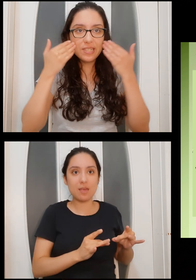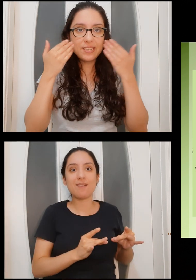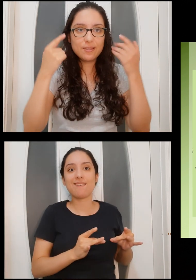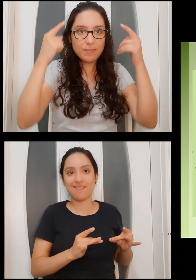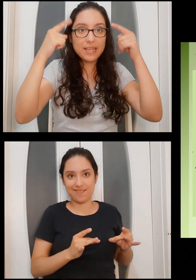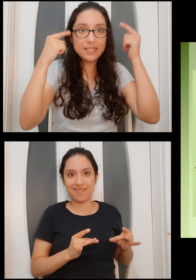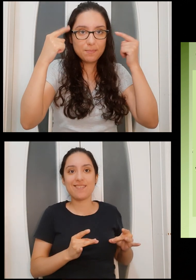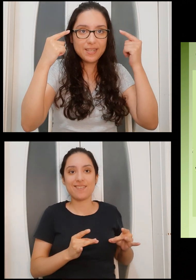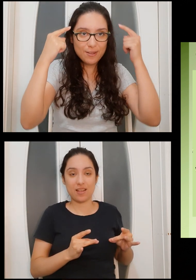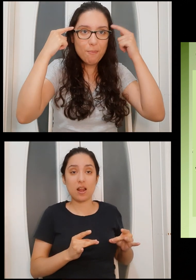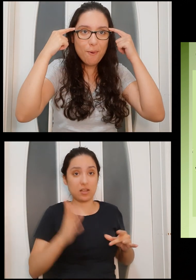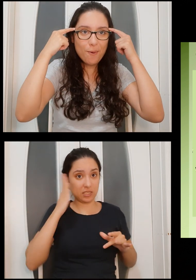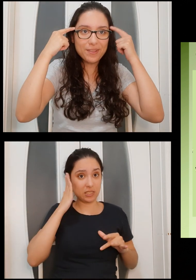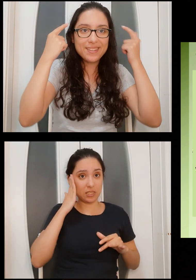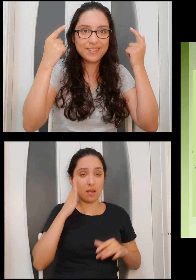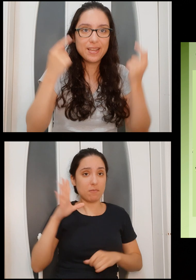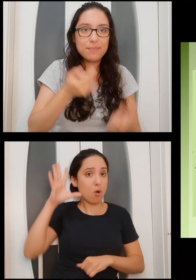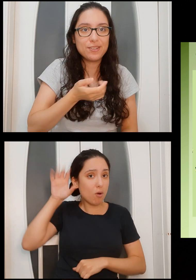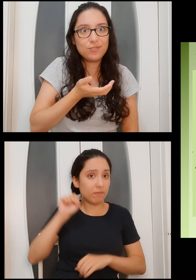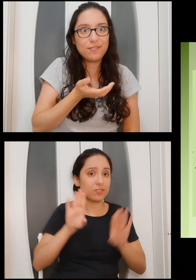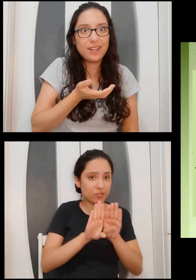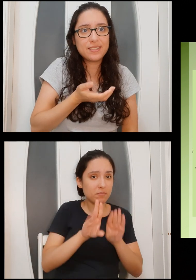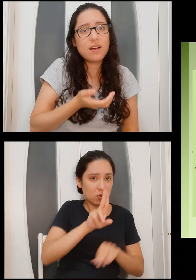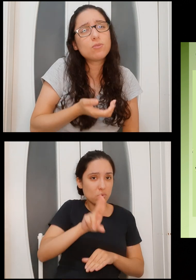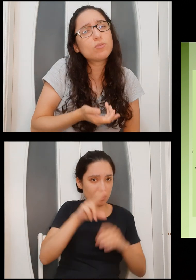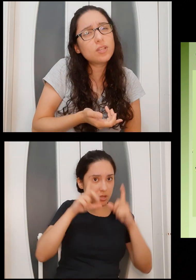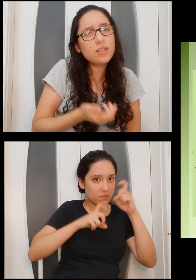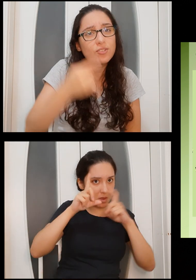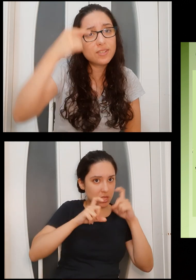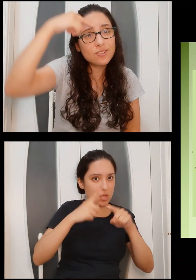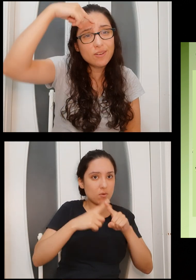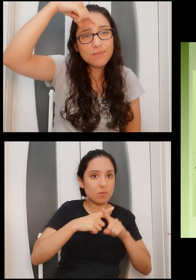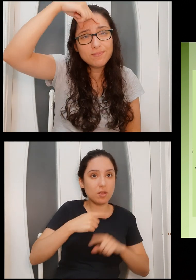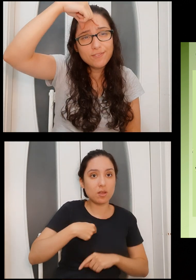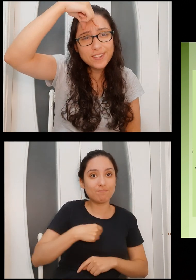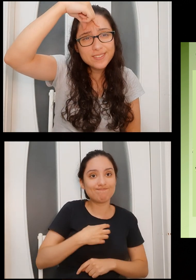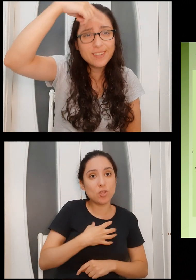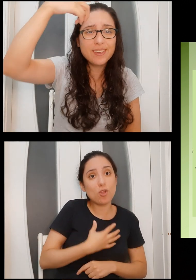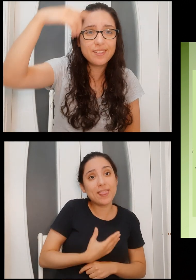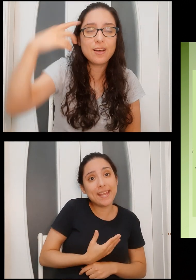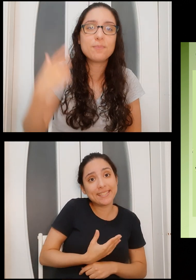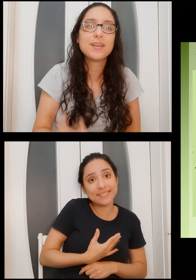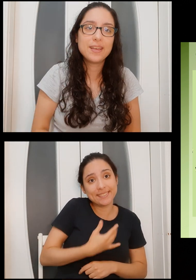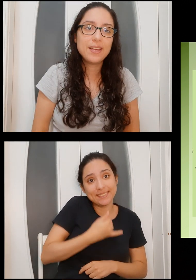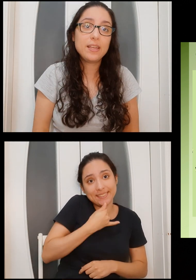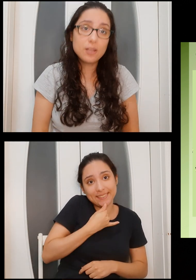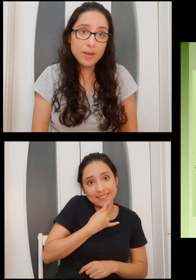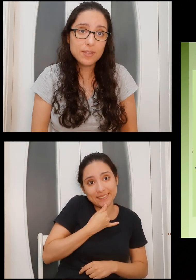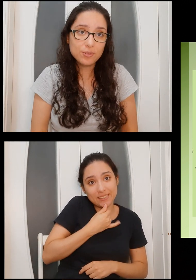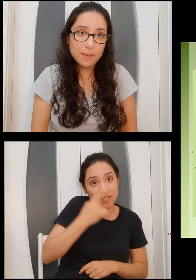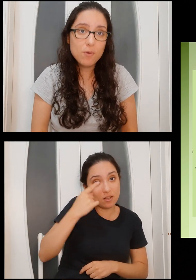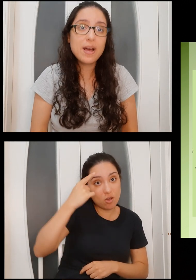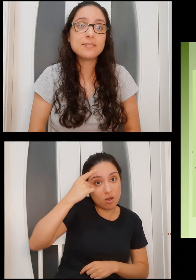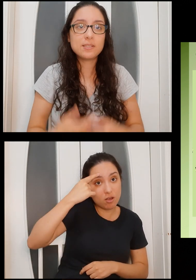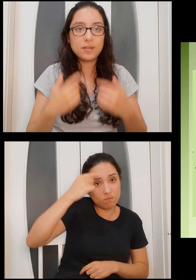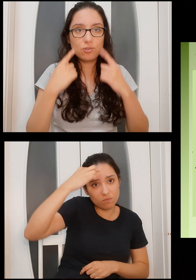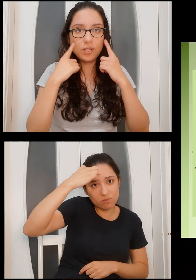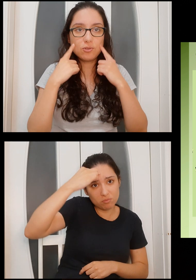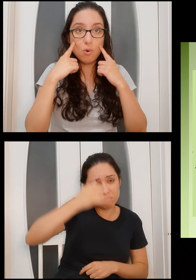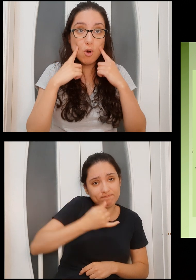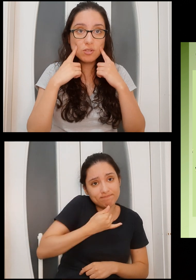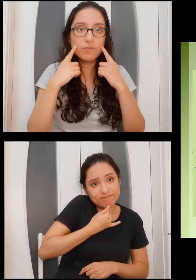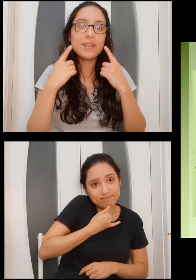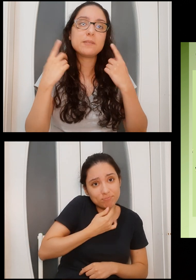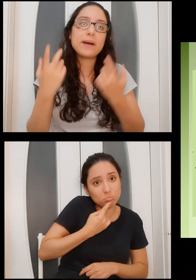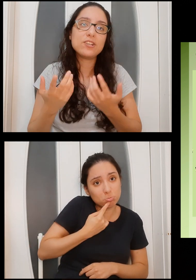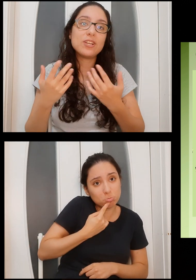gente utiliza também essa expressão um pouco, né? Você sabe que a gente vai falar assim, eu tô triste, você já franze aqui e tal. Então é isso, tá bom? As expressões,